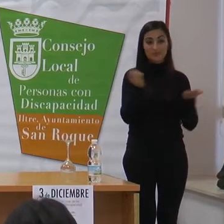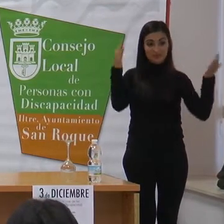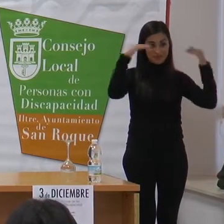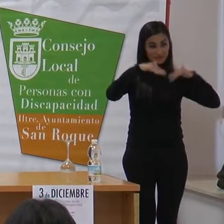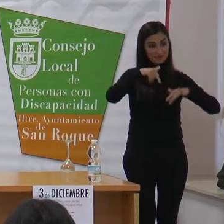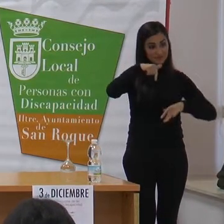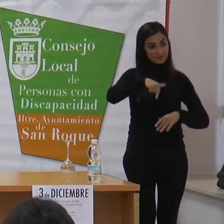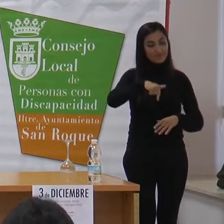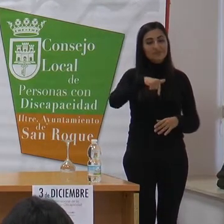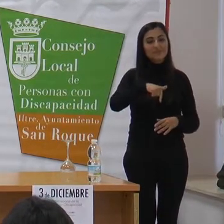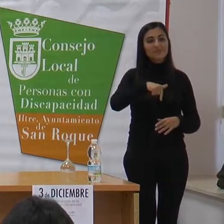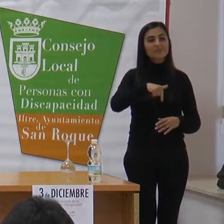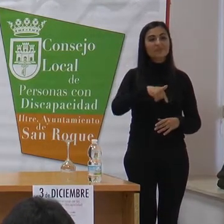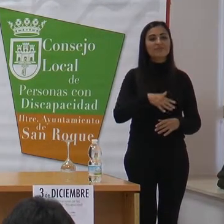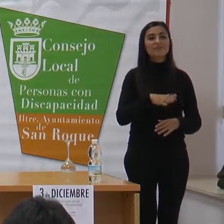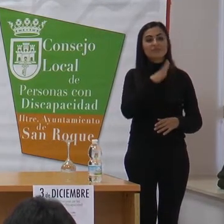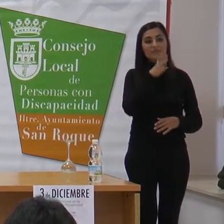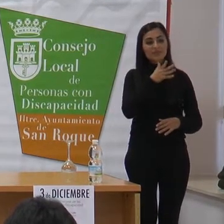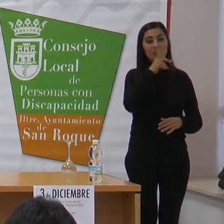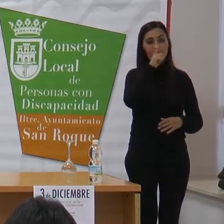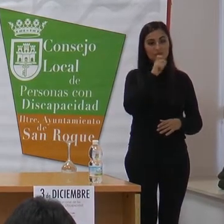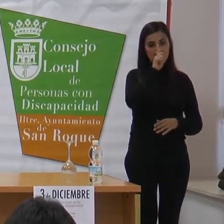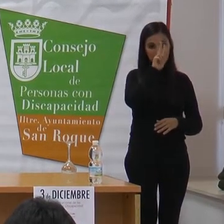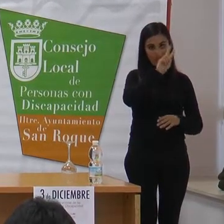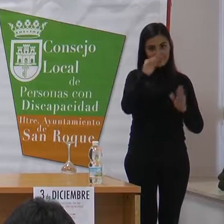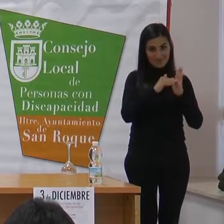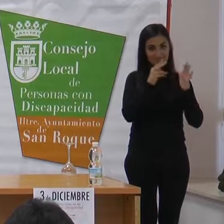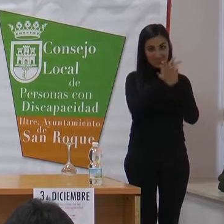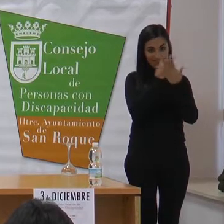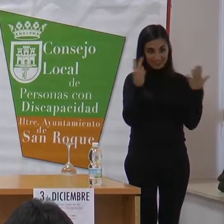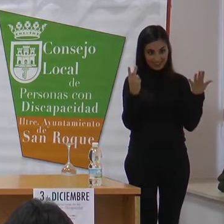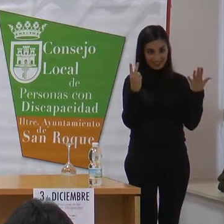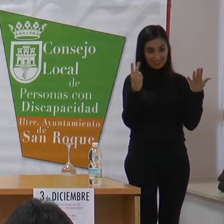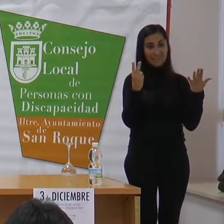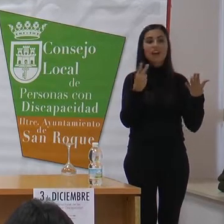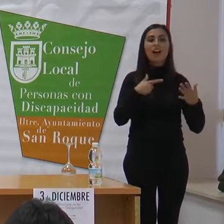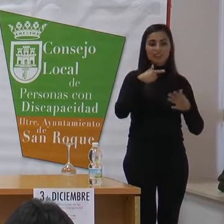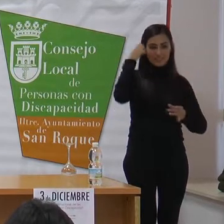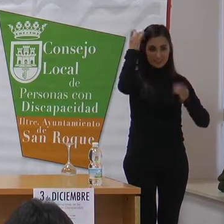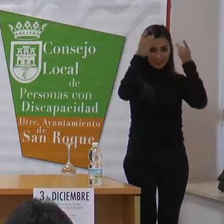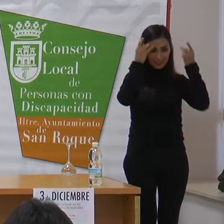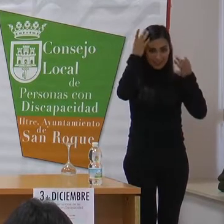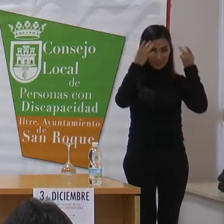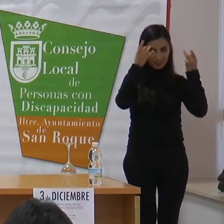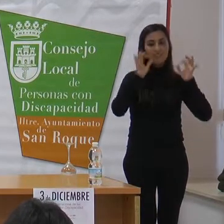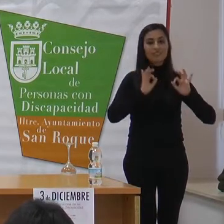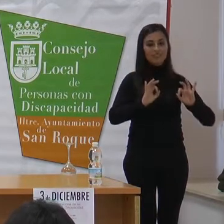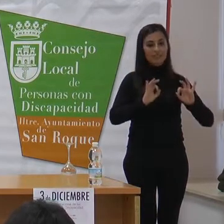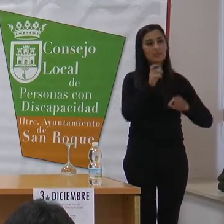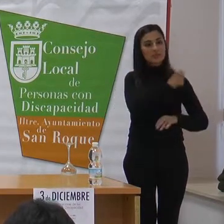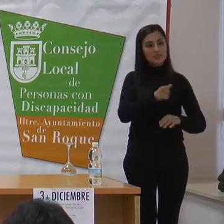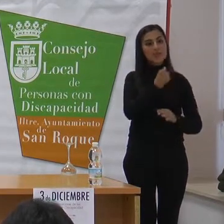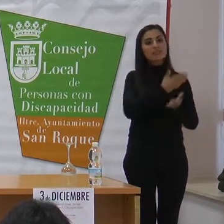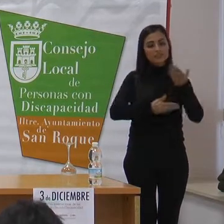Rivas estuvo acompañado por el alcalde Juan Carlos Ruiz Bois y por la concejal de Igualdad y Asuntos Sociales María Teresa Benítez. El